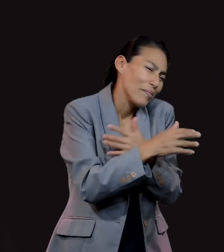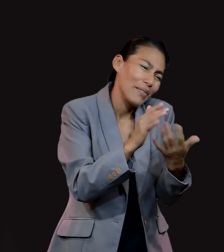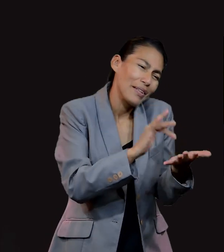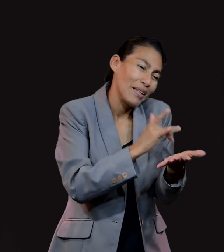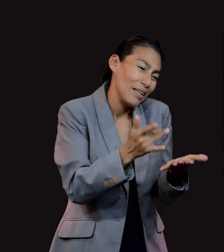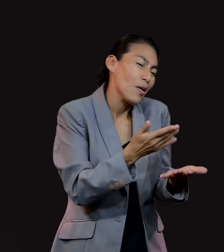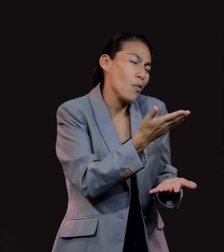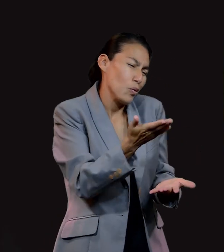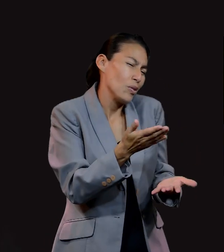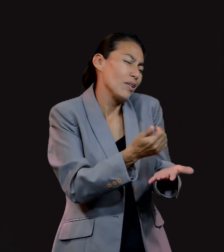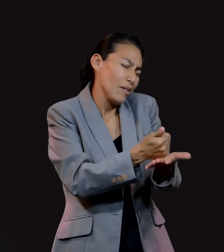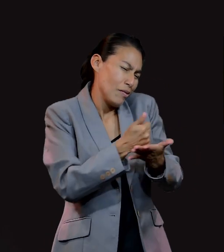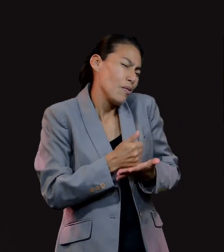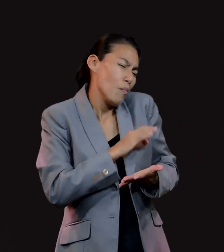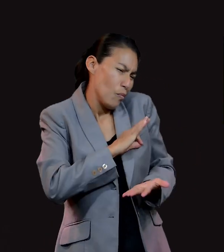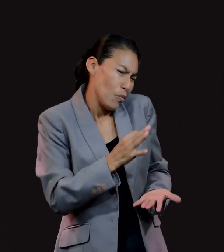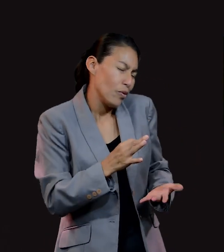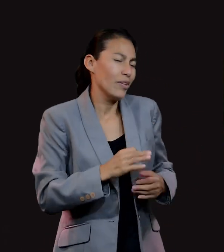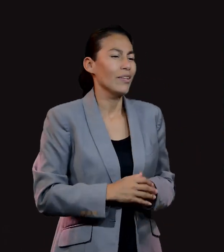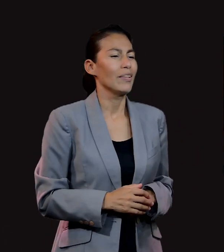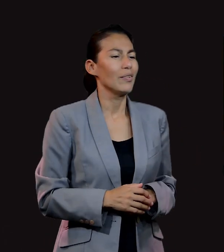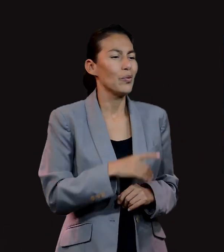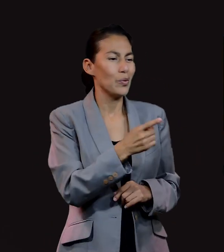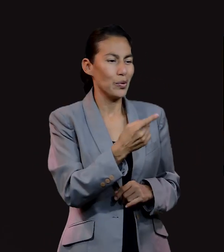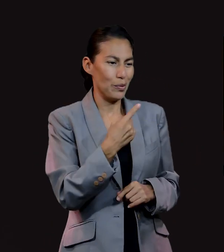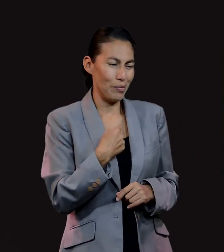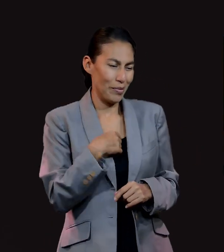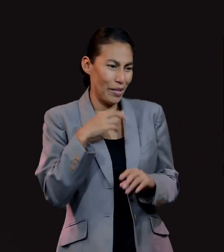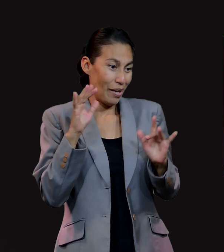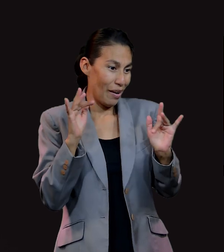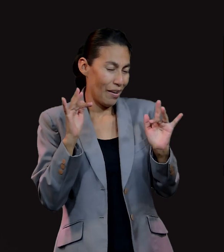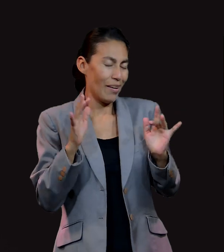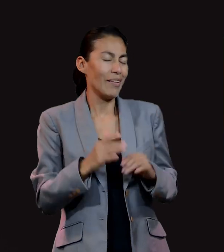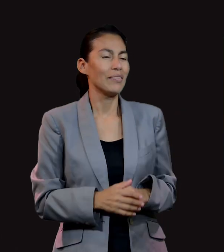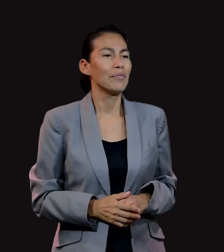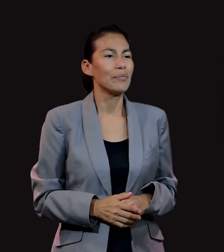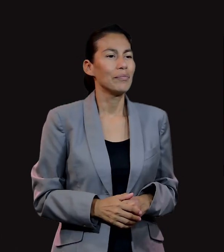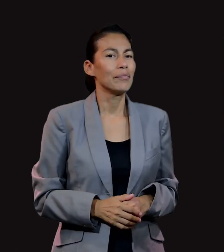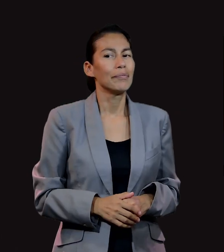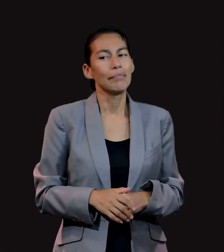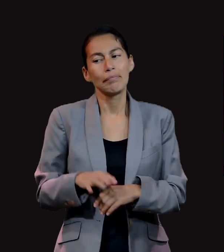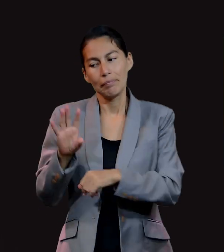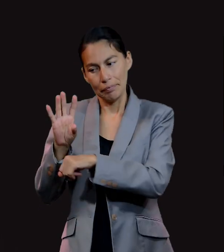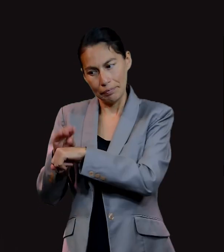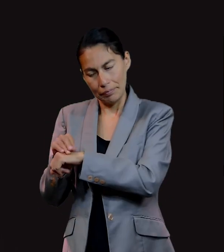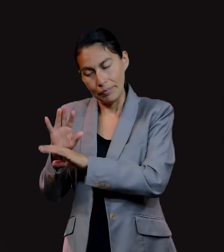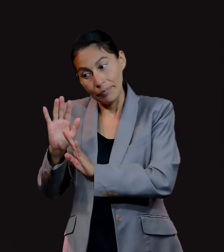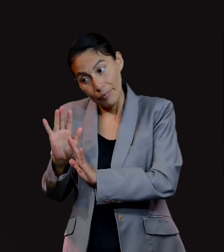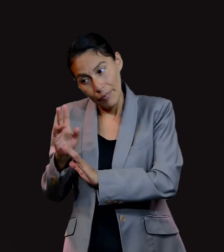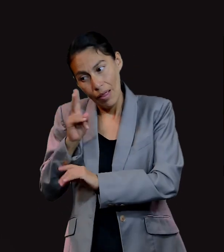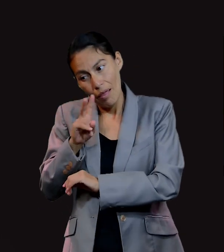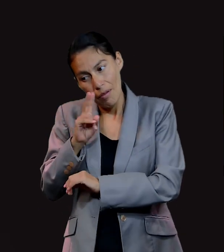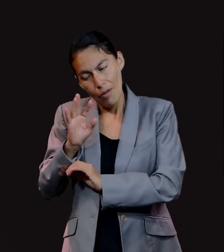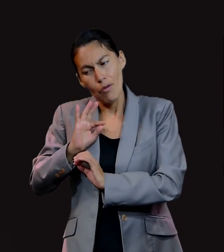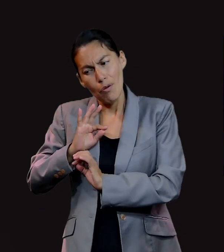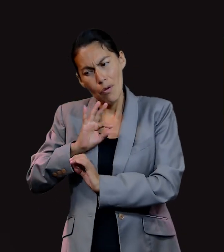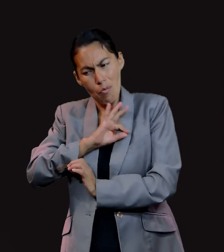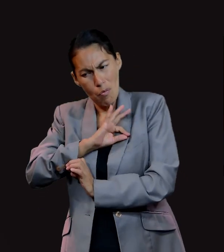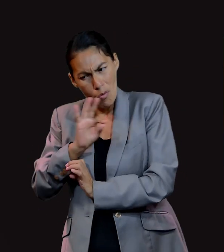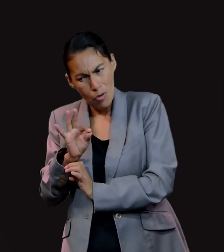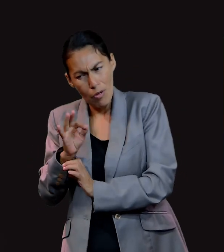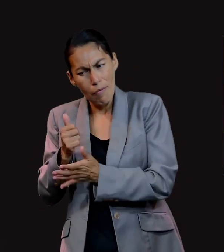hermana y yo la abracé y le dije gracias creo que usted puede ayudarme usted es como mi ángel acá